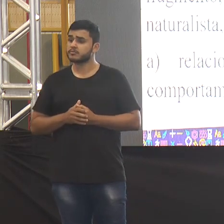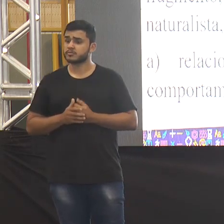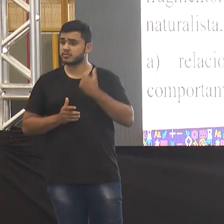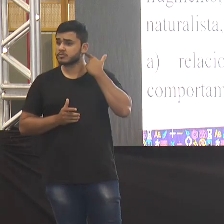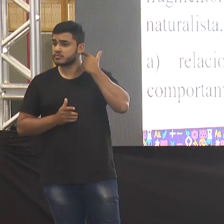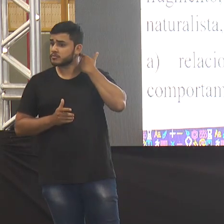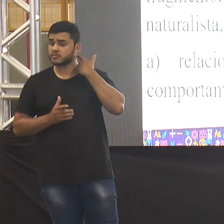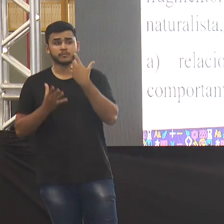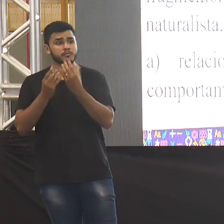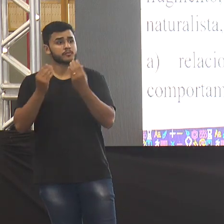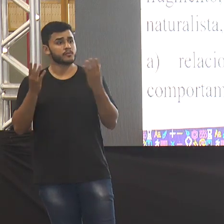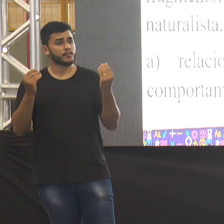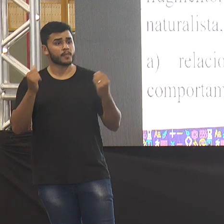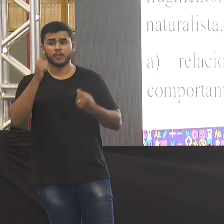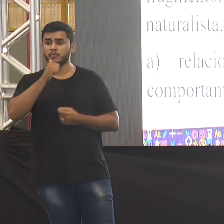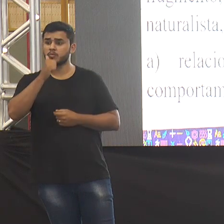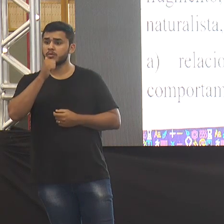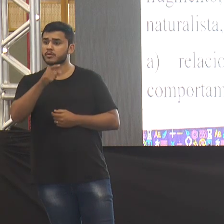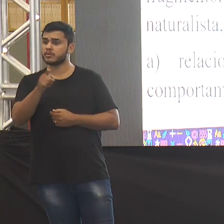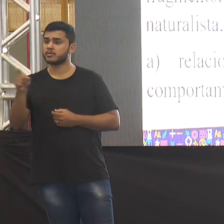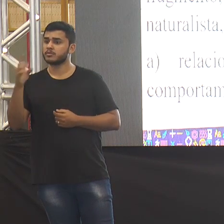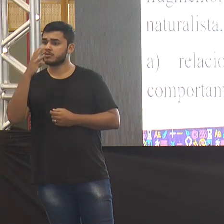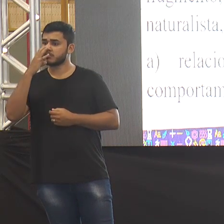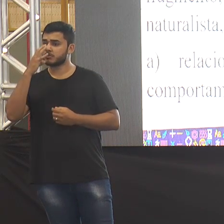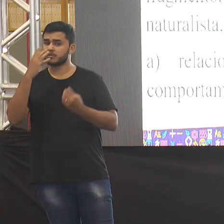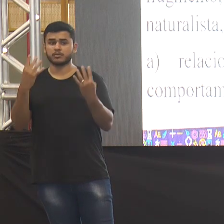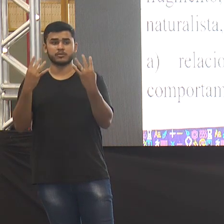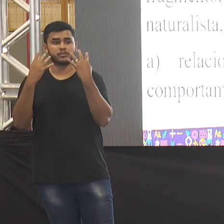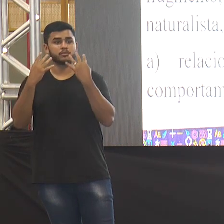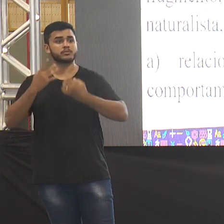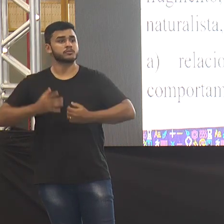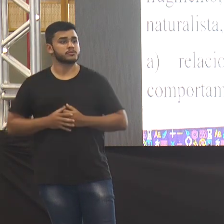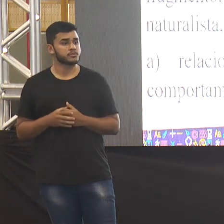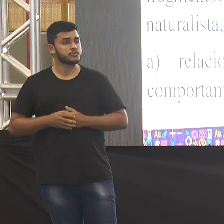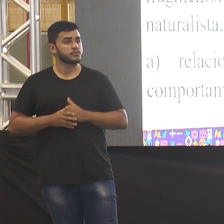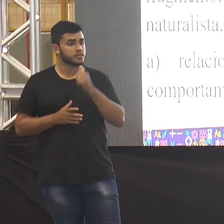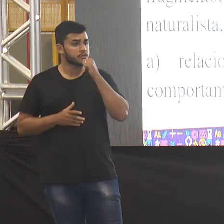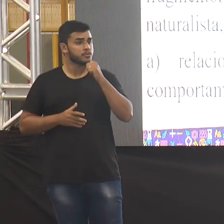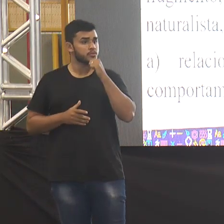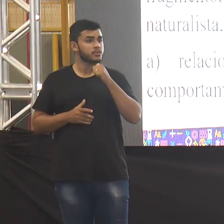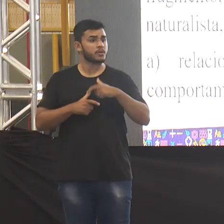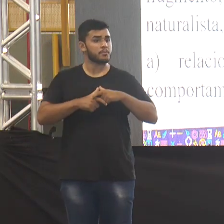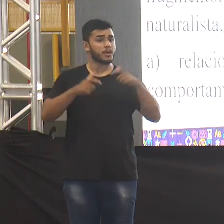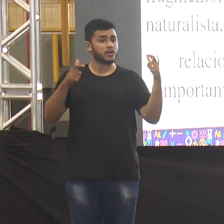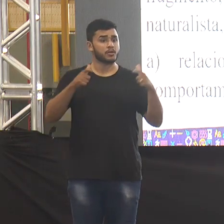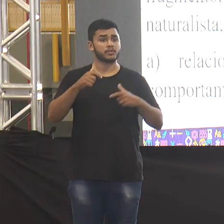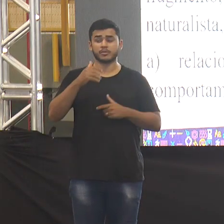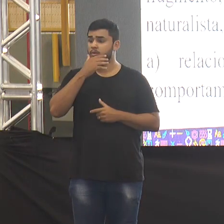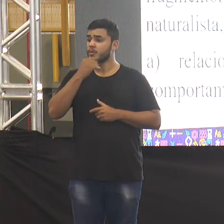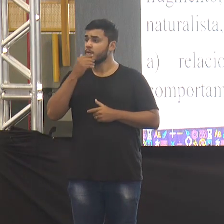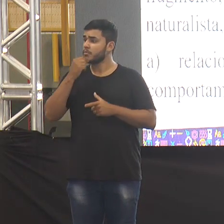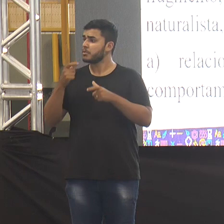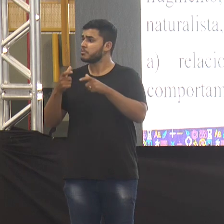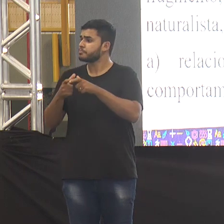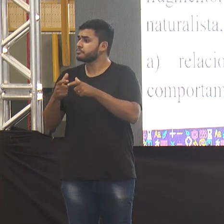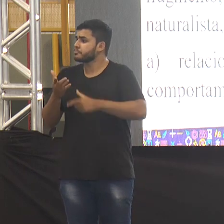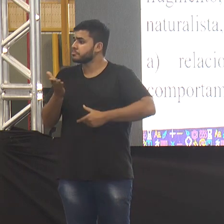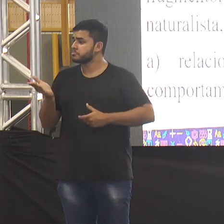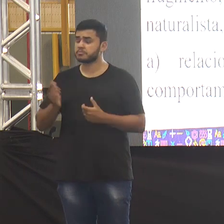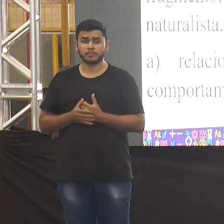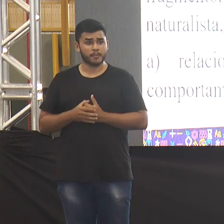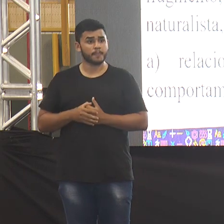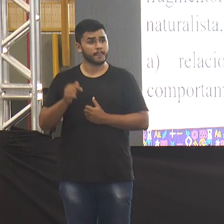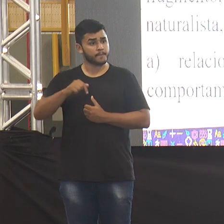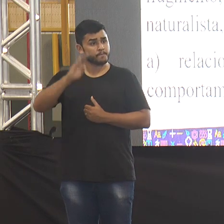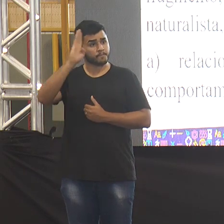Olha o tanto de mulher que não tem aqui assistindo essa aula hoje. Eu até diria que tem mais mulher do que homem. Hoje no Brasil tem